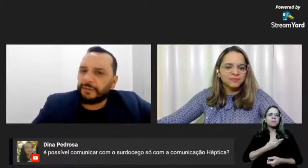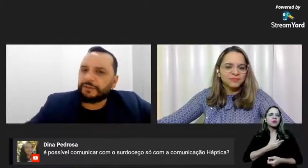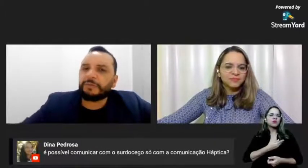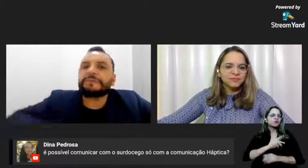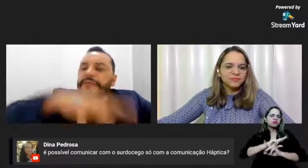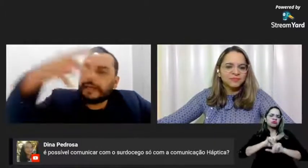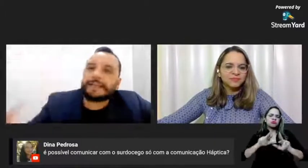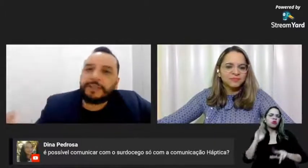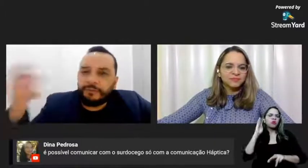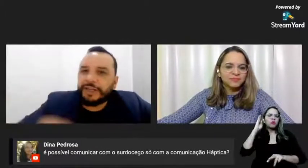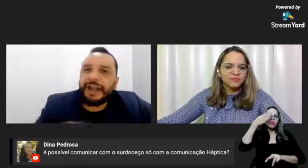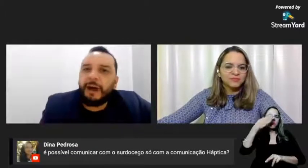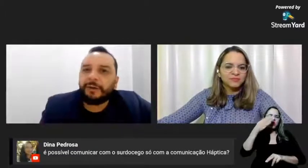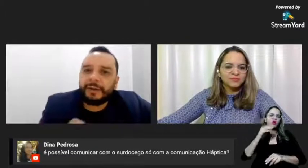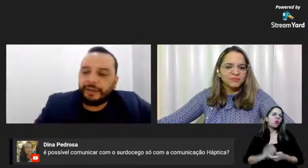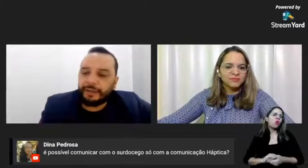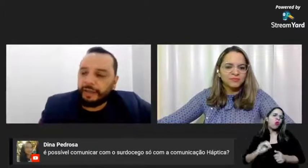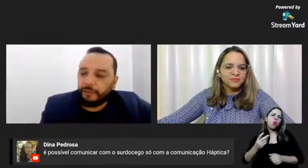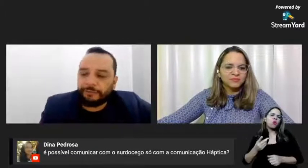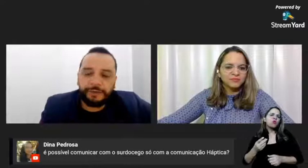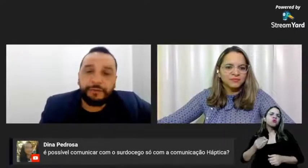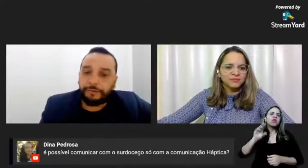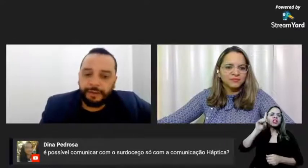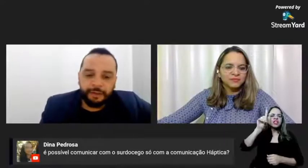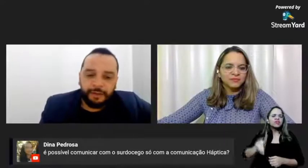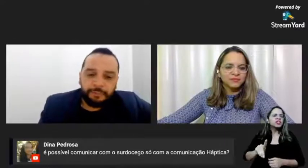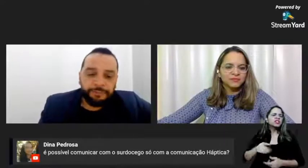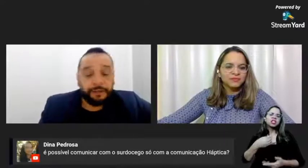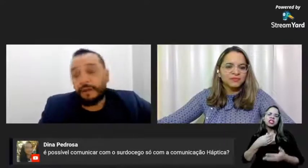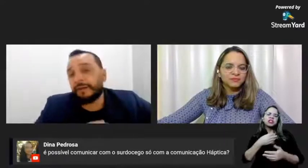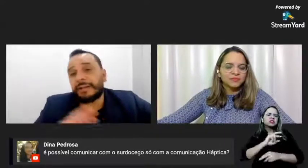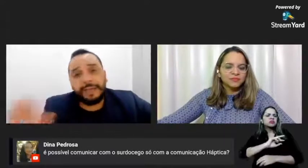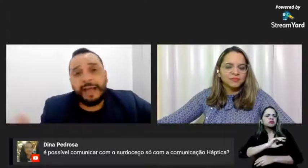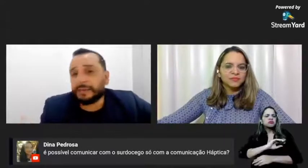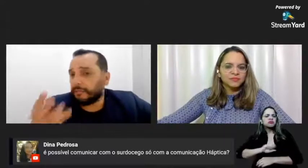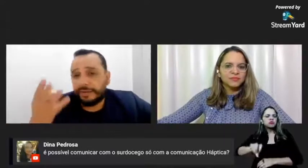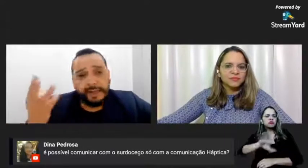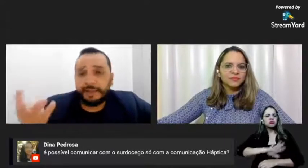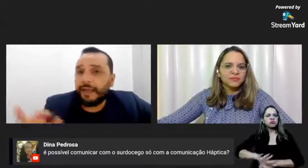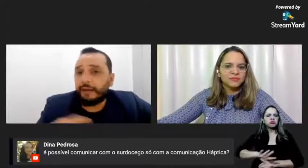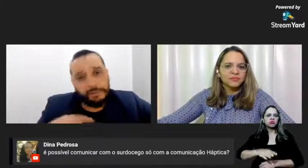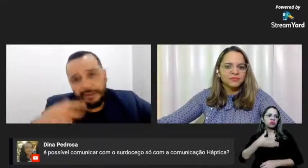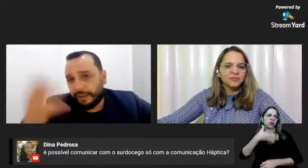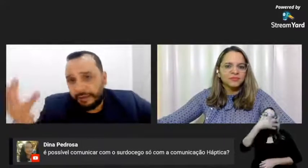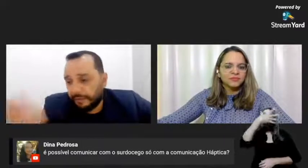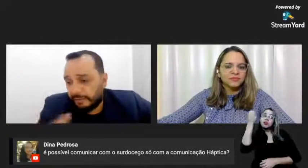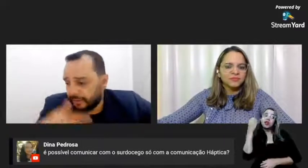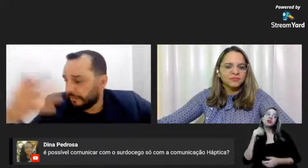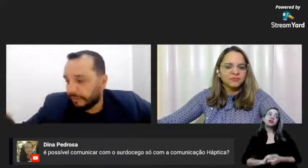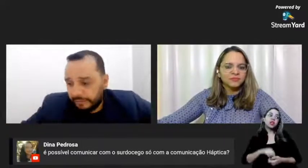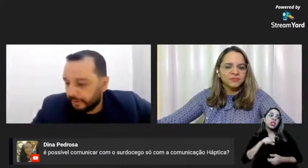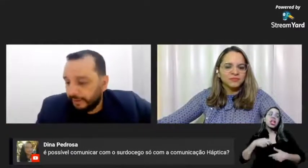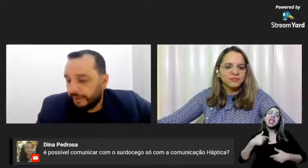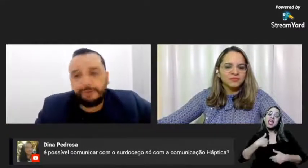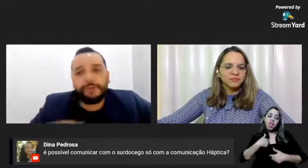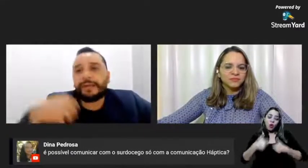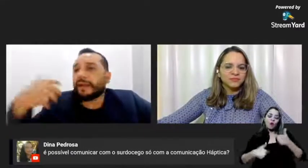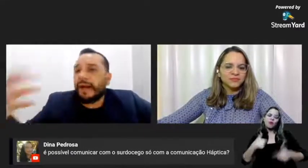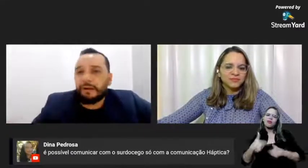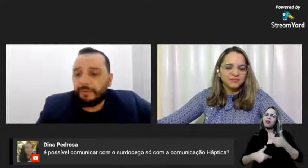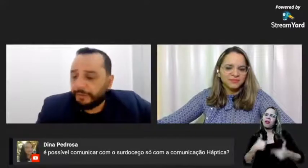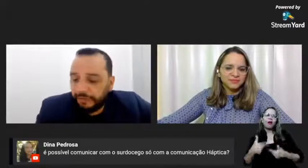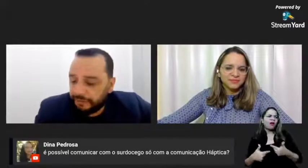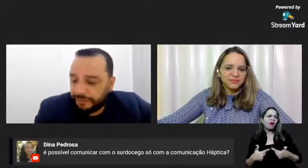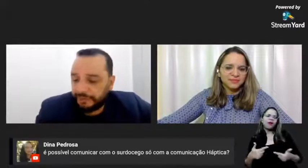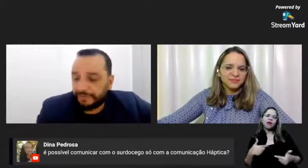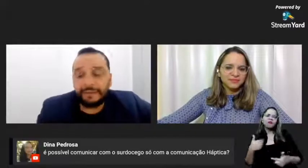para as pessoas com deficiência no geral que convivem comigo. Eu falo, esquece, eu vou sacanear como eu sacaneio meus amigos eu vou